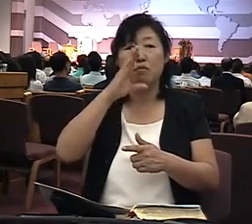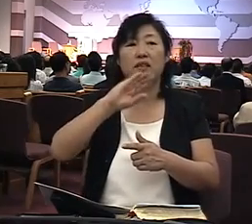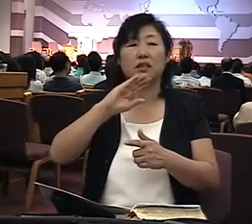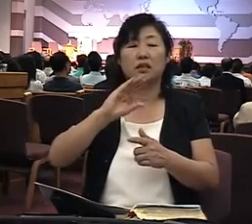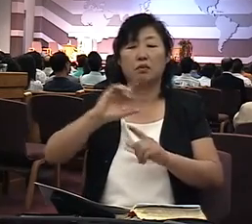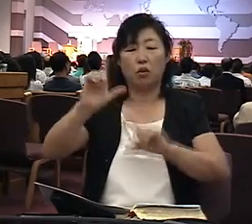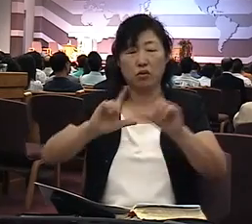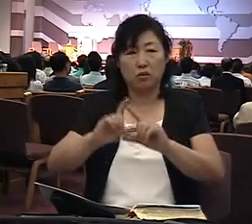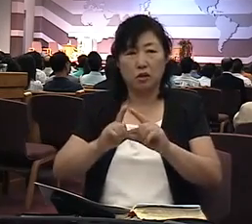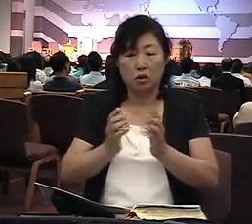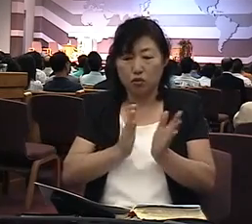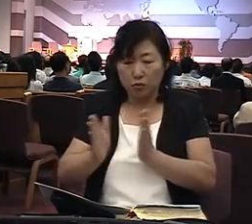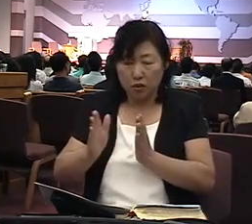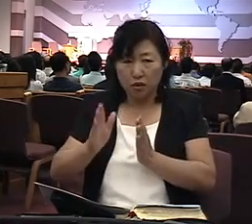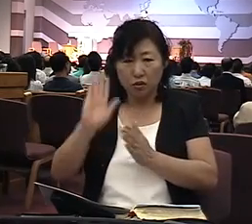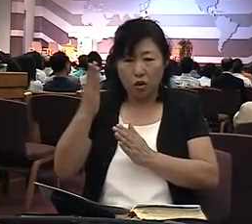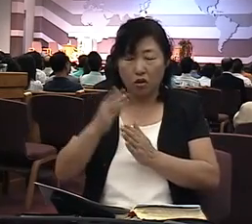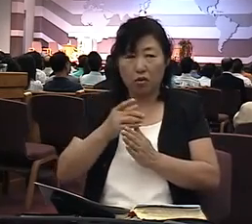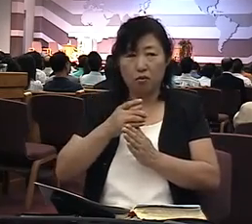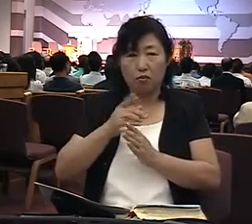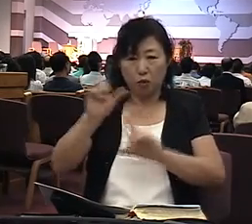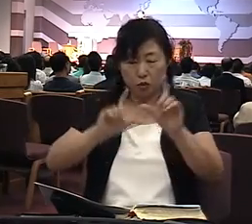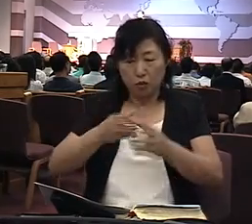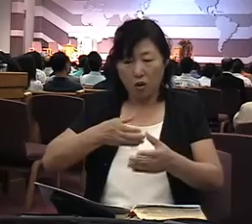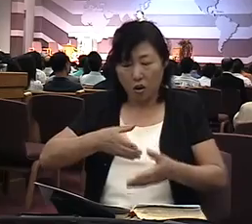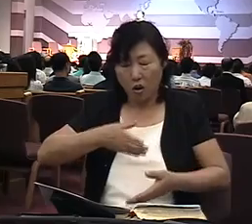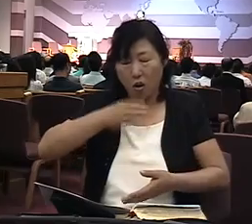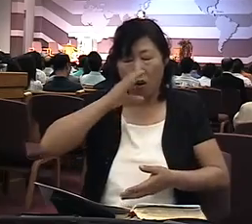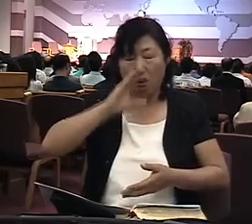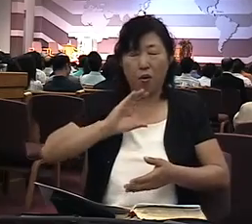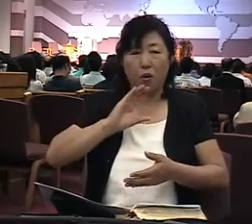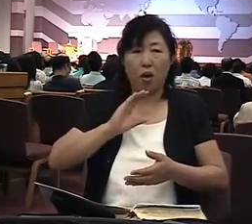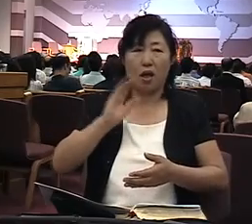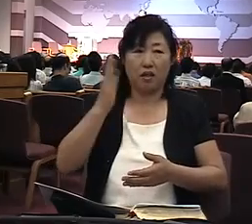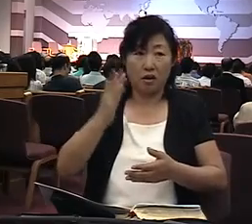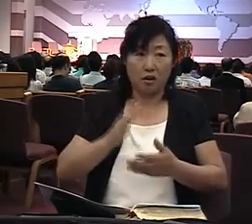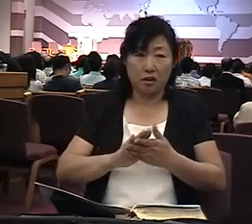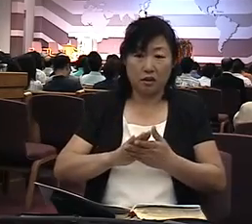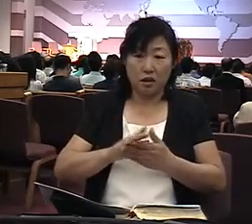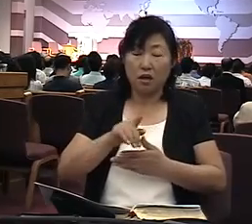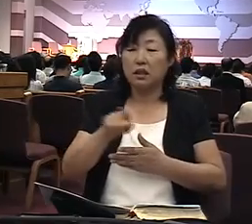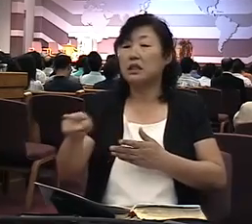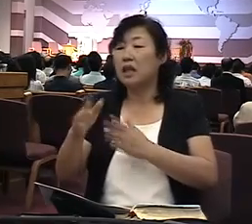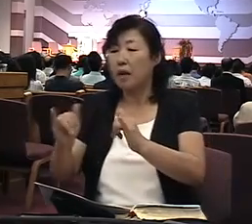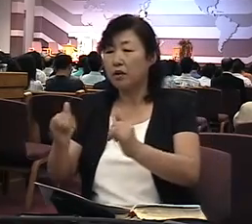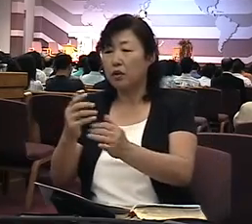통해 하나님께서 역사를 이루시겠다고 말씀을 하십니다. 이게 하나님의